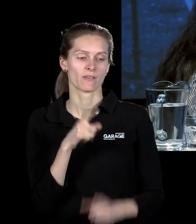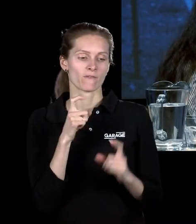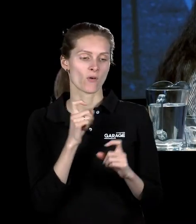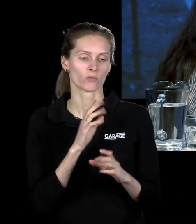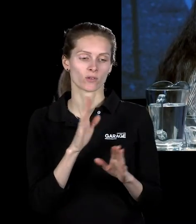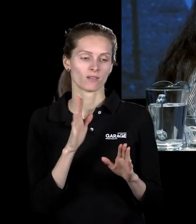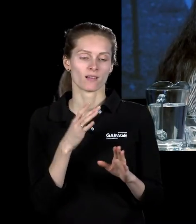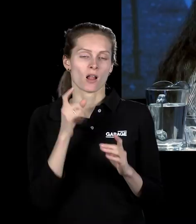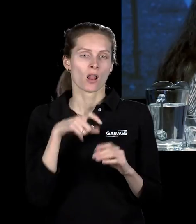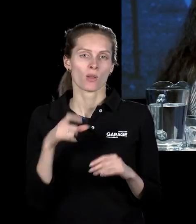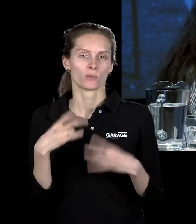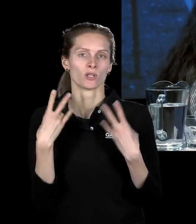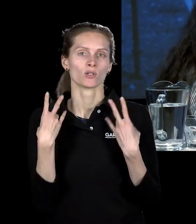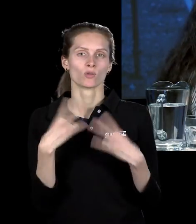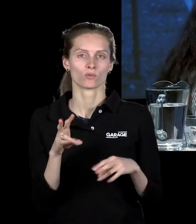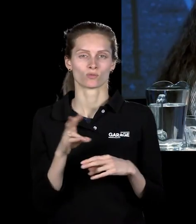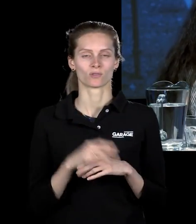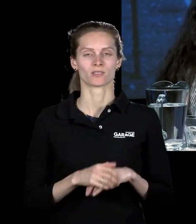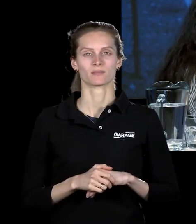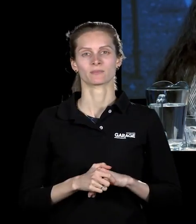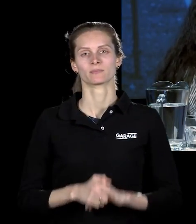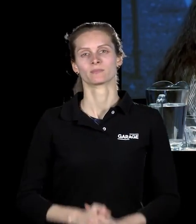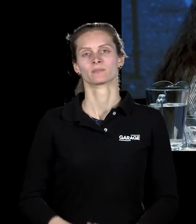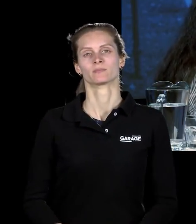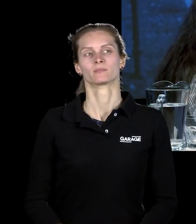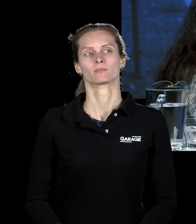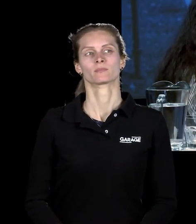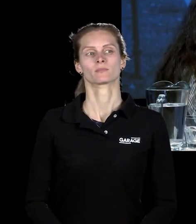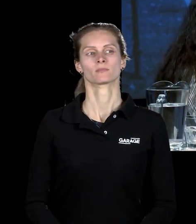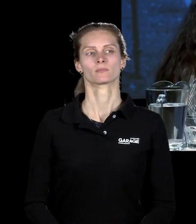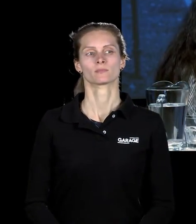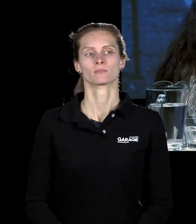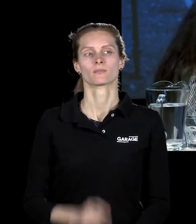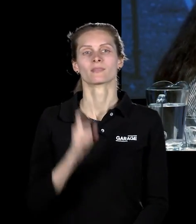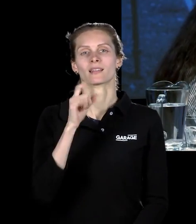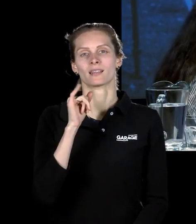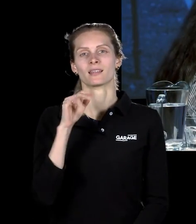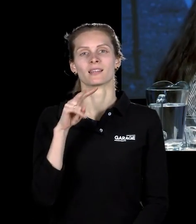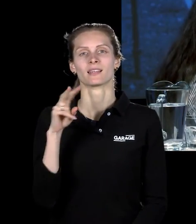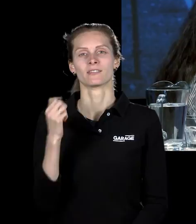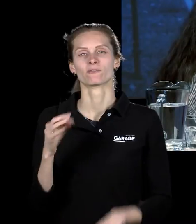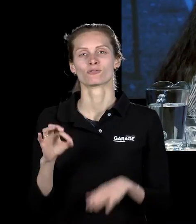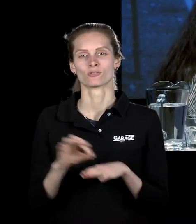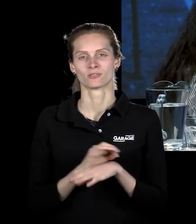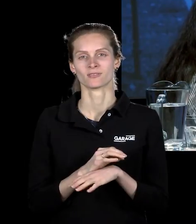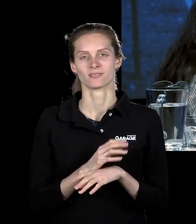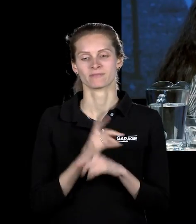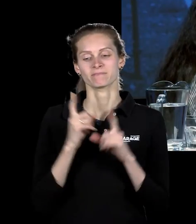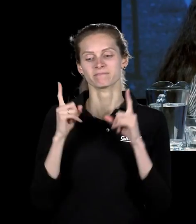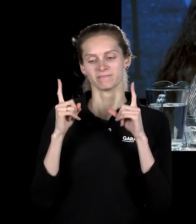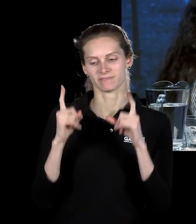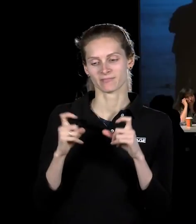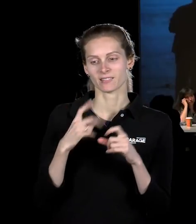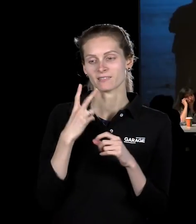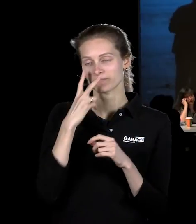никаких людей. Это такое, хотя, скорее всего, ну, видимо, Хила все-таки сняла этих самых ребяток,